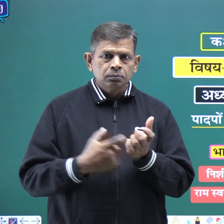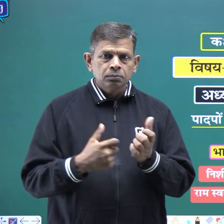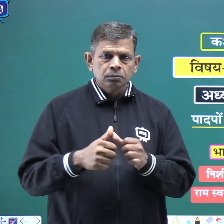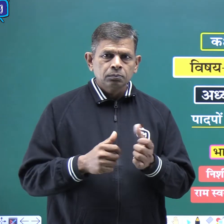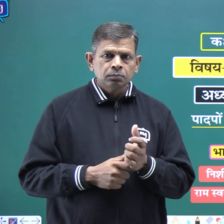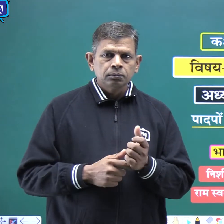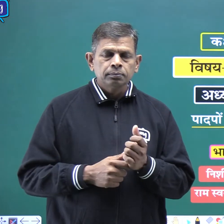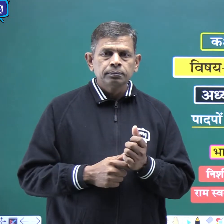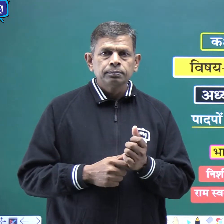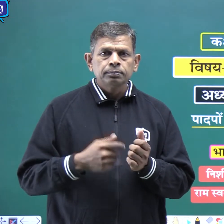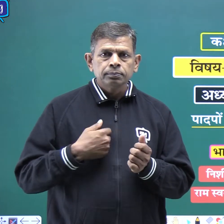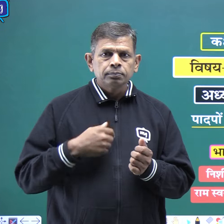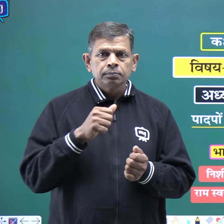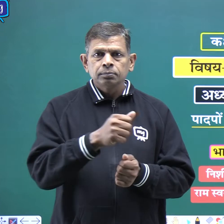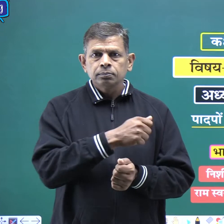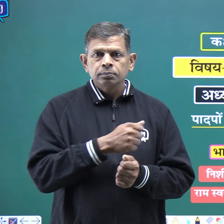और मेरे साथ हैं